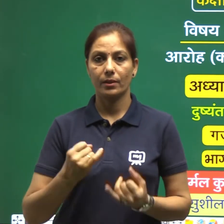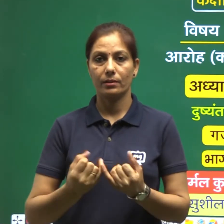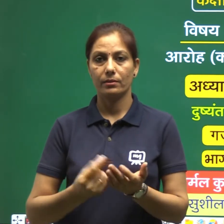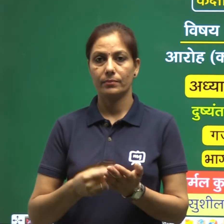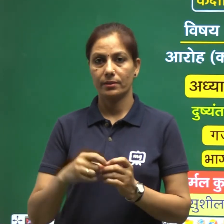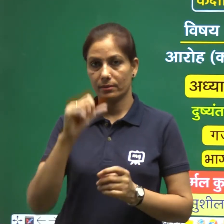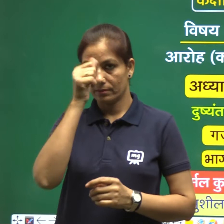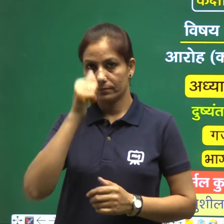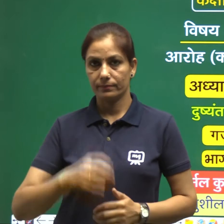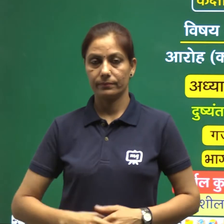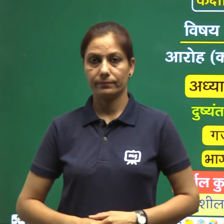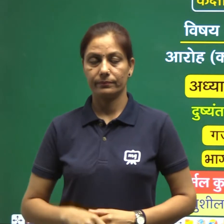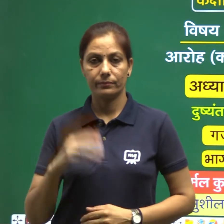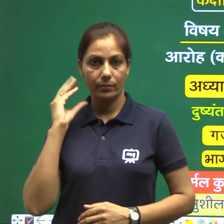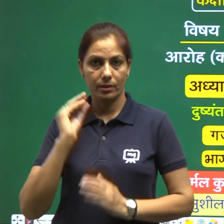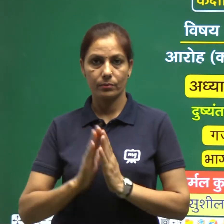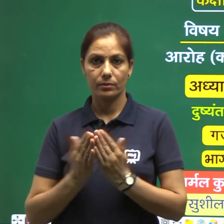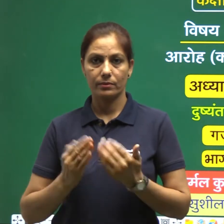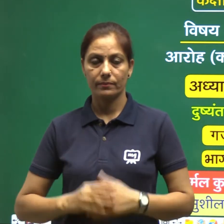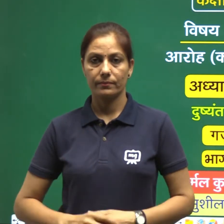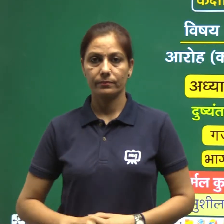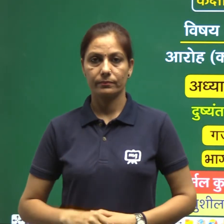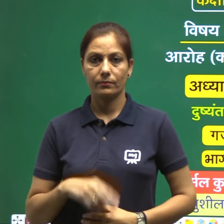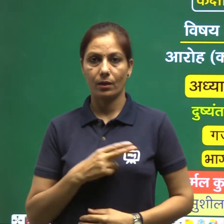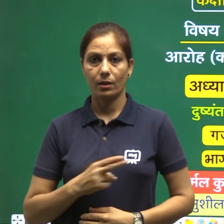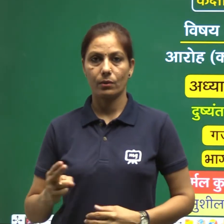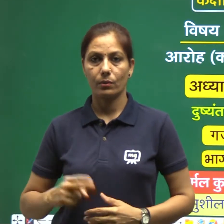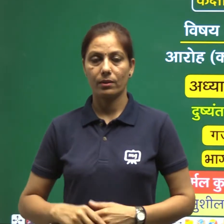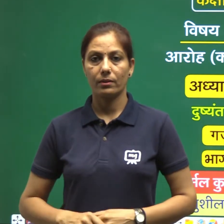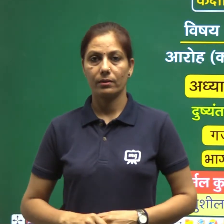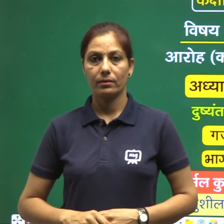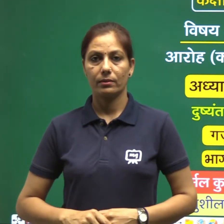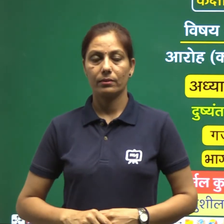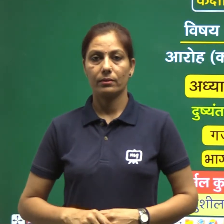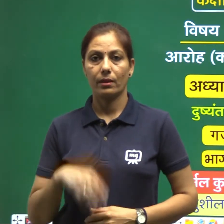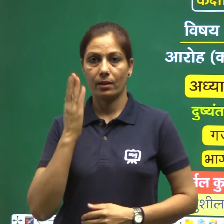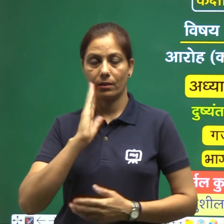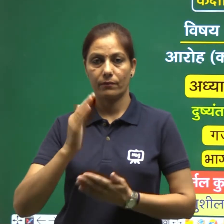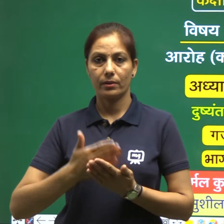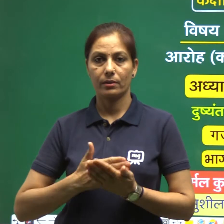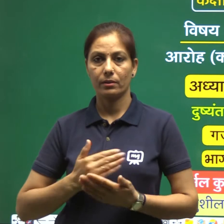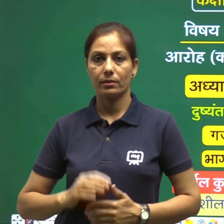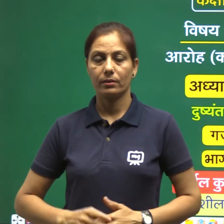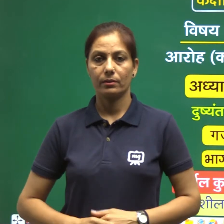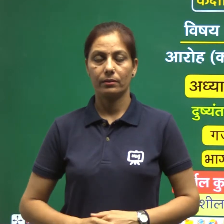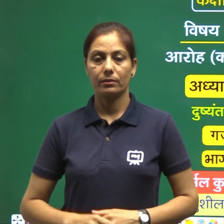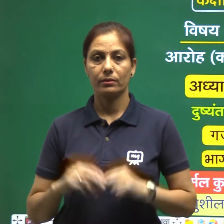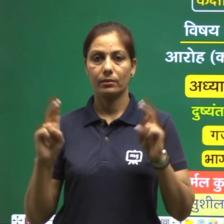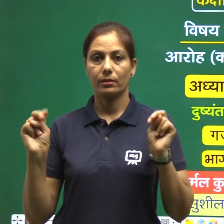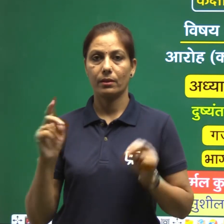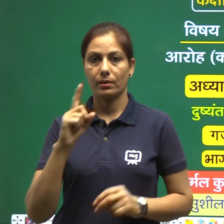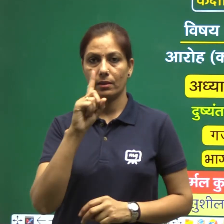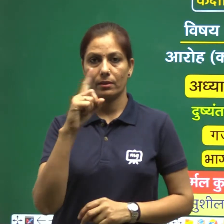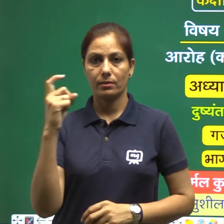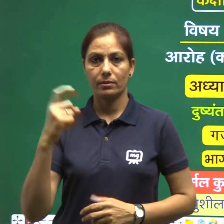विषय की पाठ्य पुस्तक आरोह के काव्यखंड के अध्याय 17